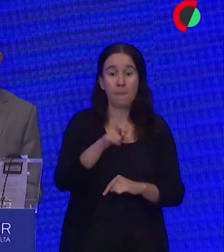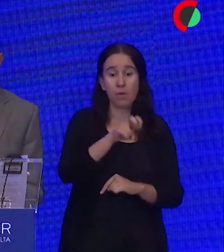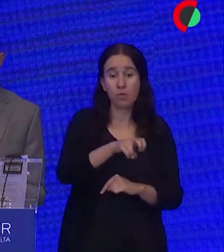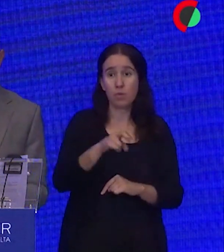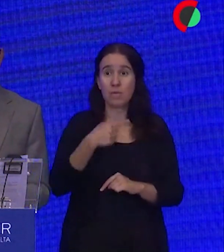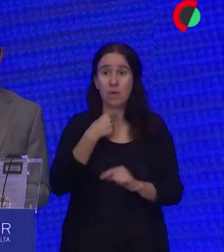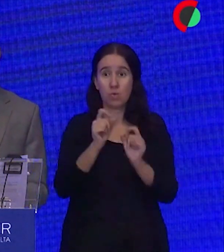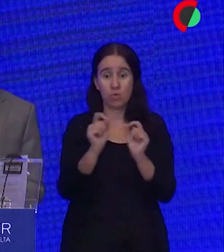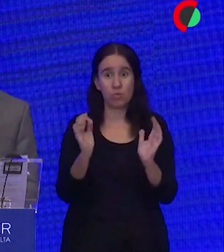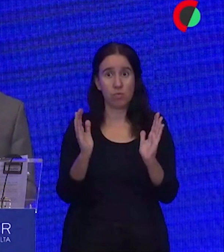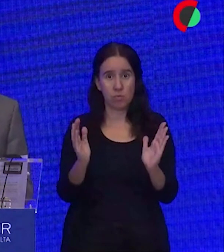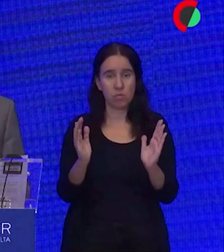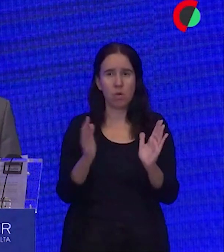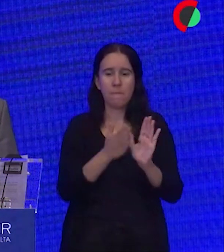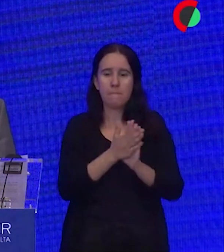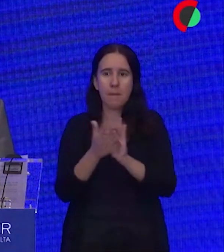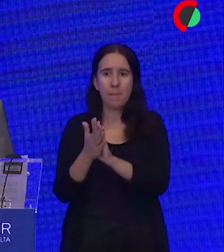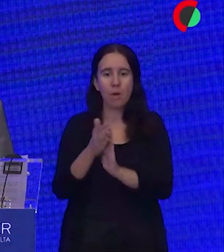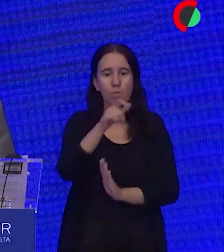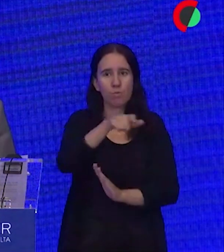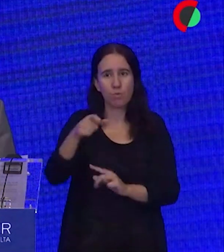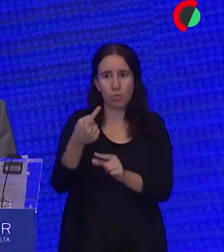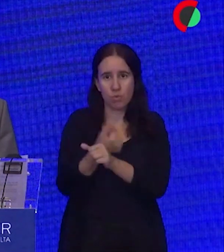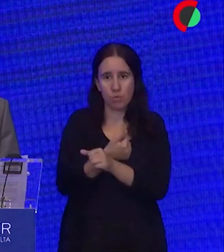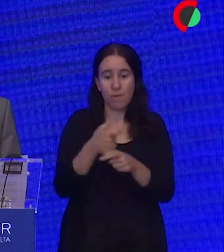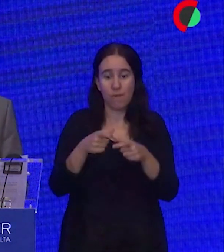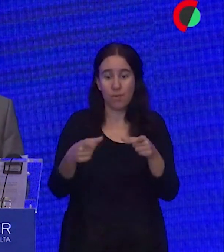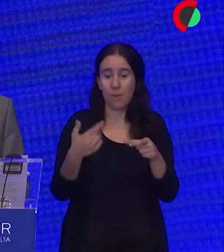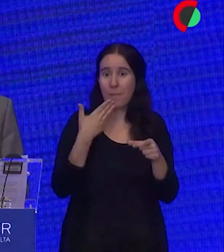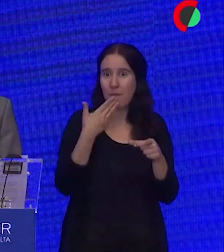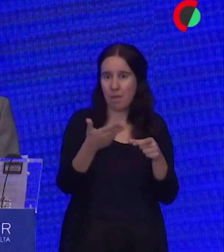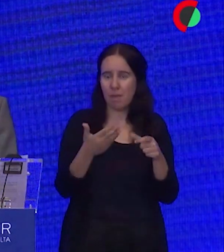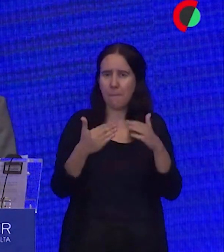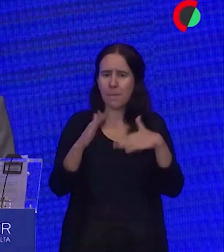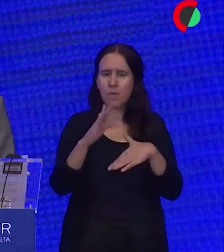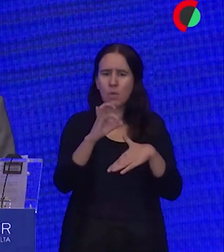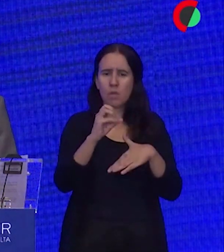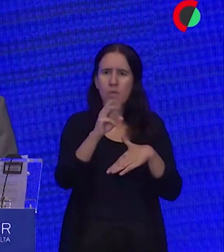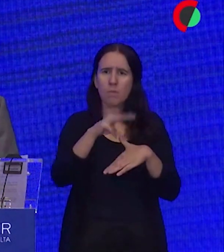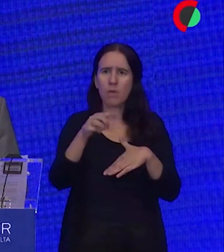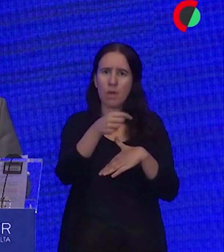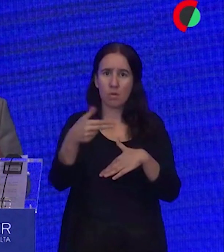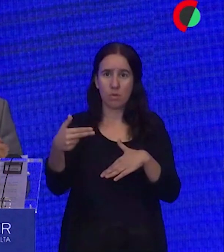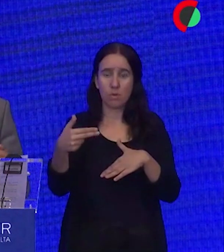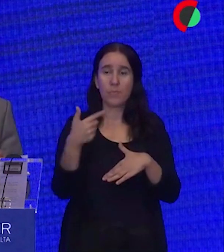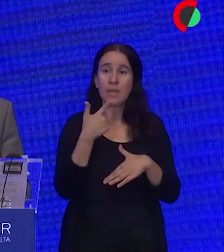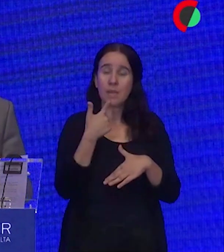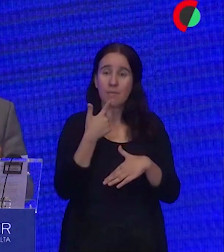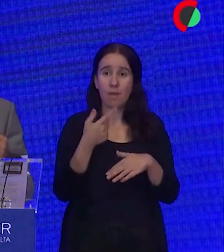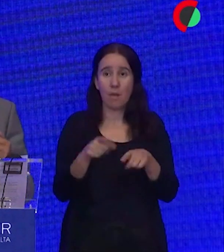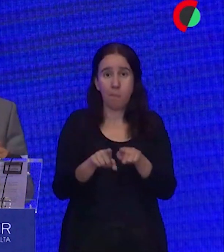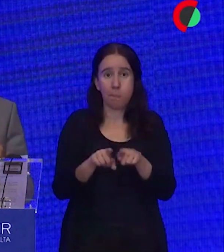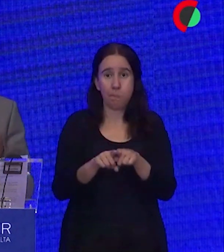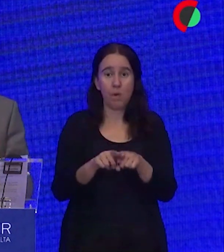e agosto, foram acumulados pelos consumidores que pediram fatura mais de 80 milhões de euros, o que equipara